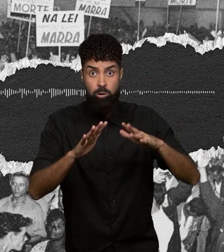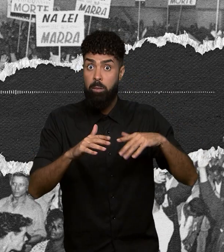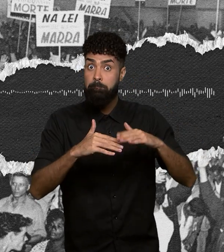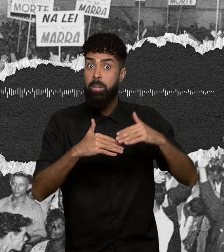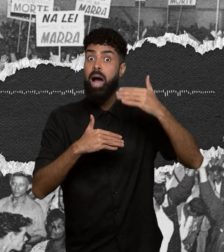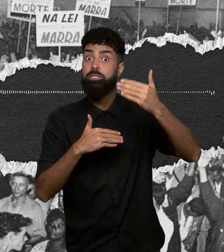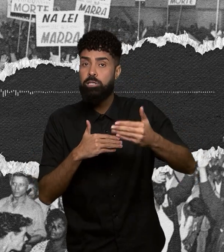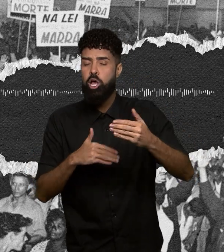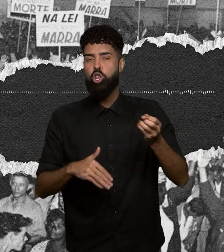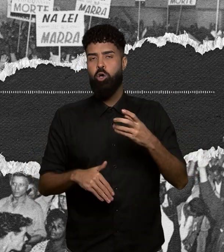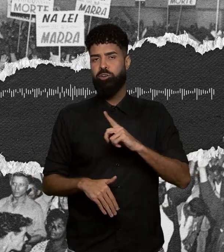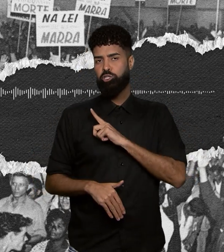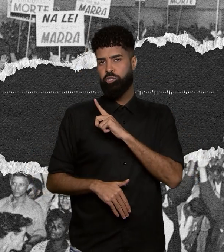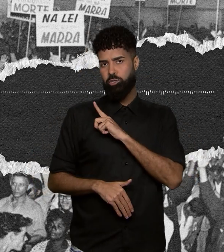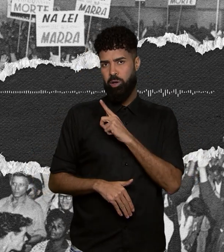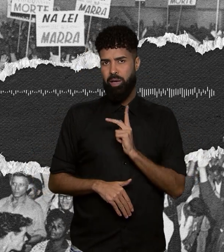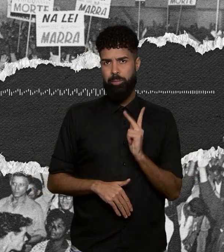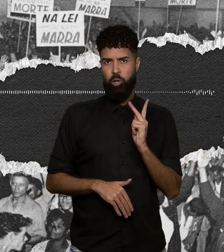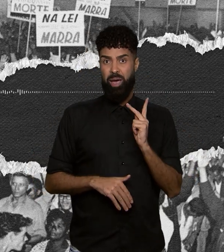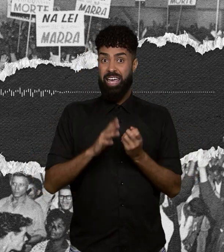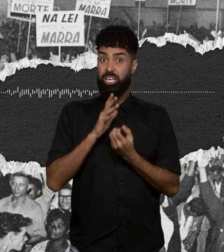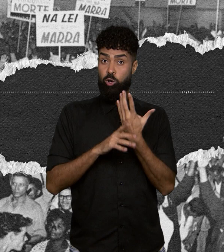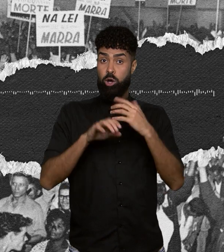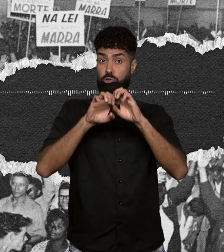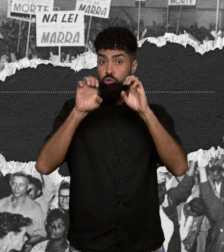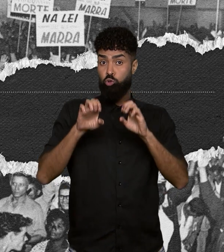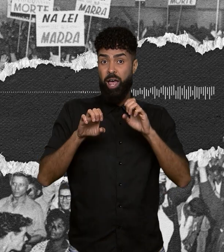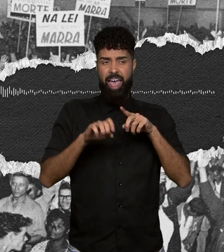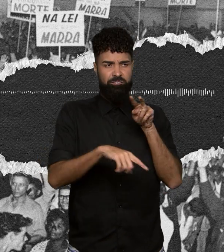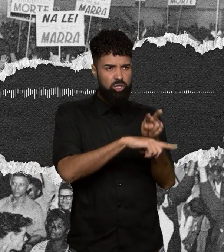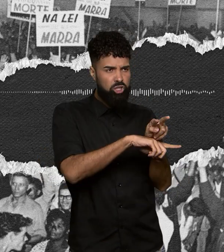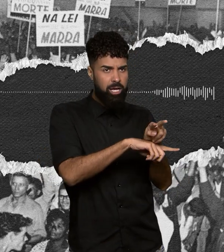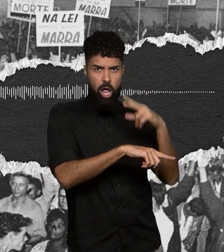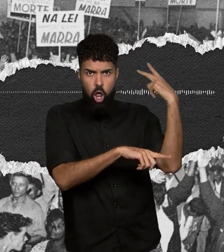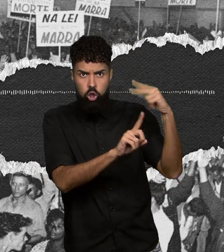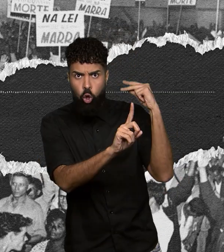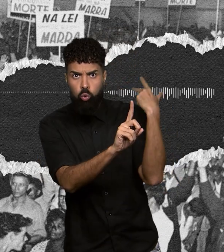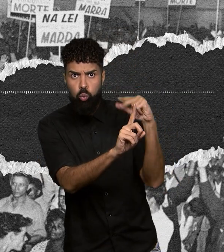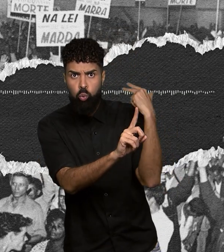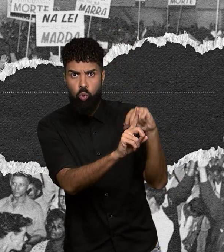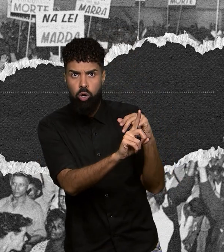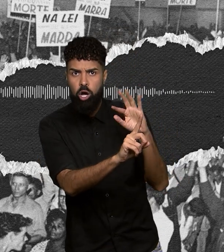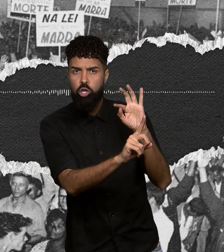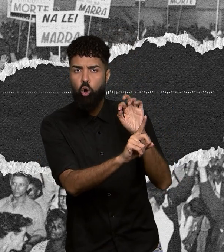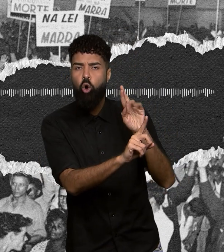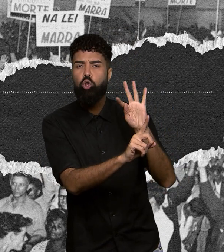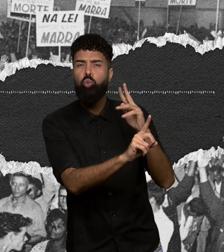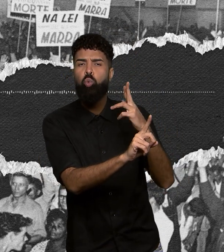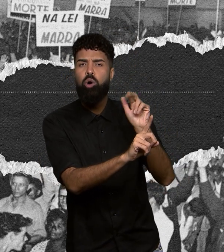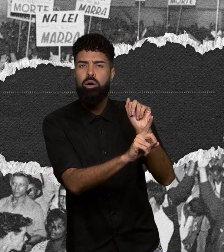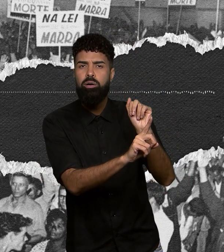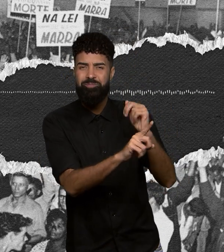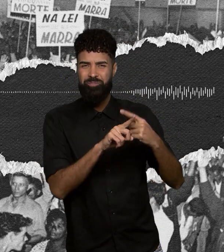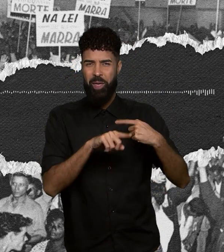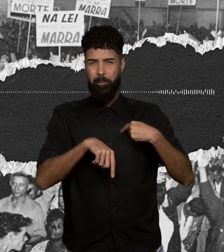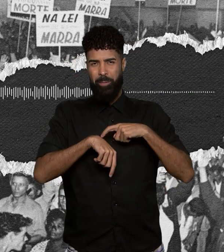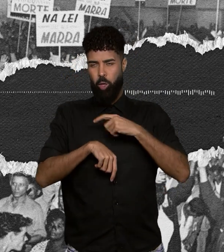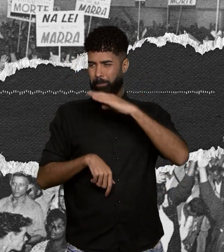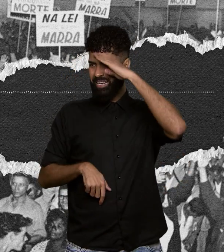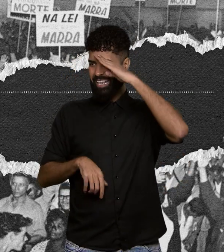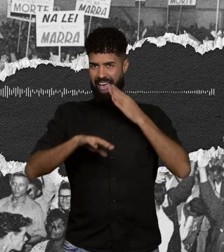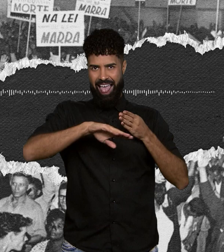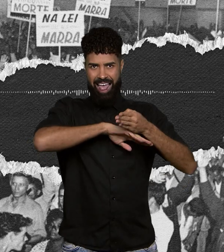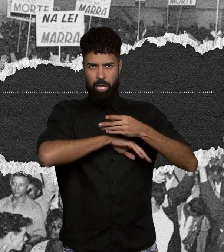Petrobras criou uma estrutura oficial de vigilância e tortura Quando acontecem as ocupações das refinarias existem